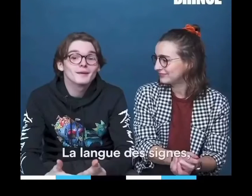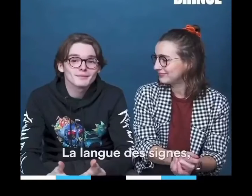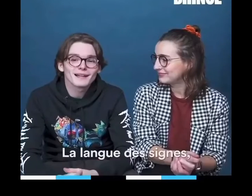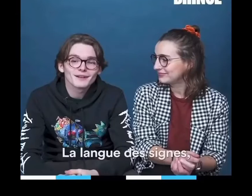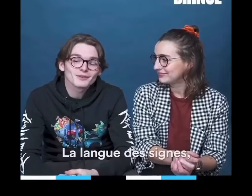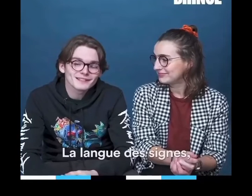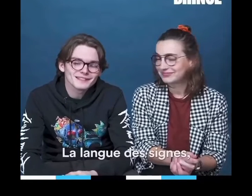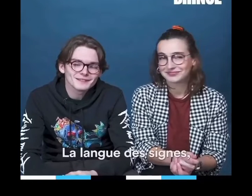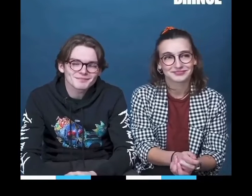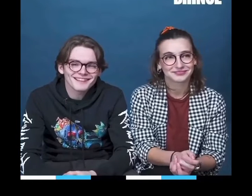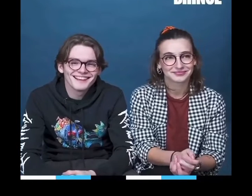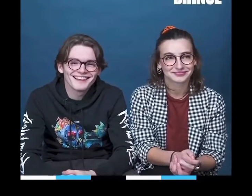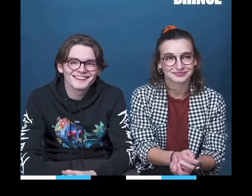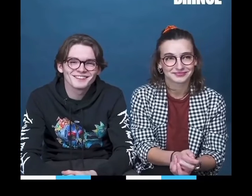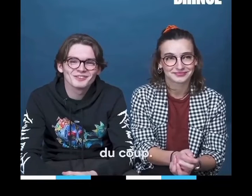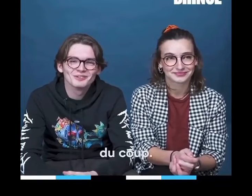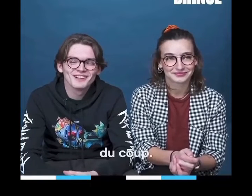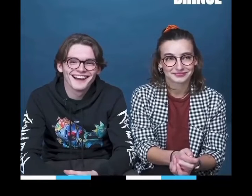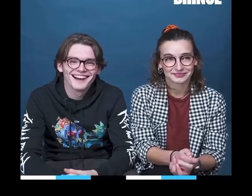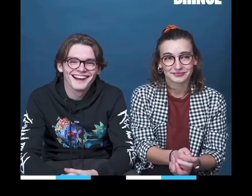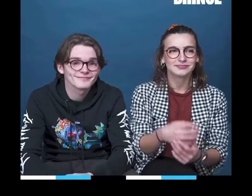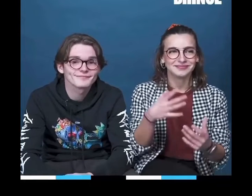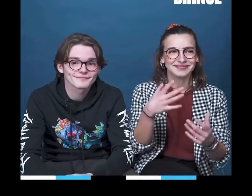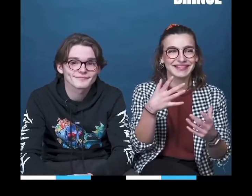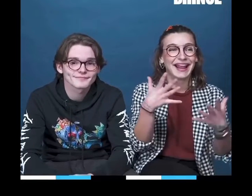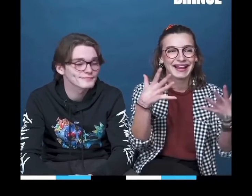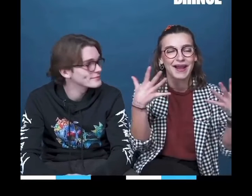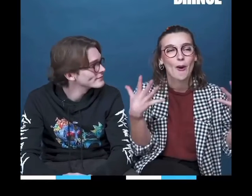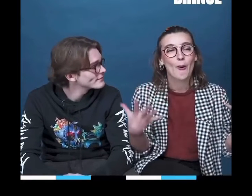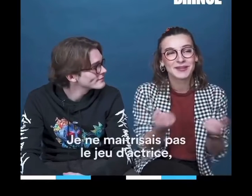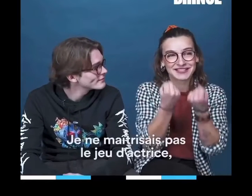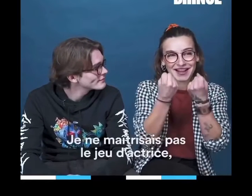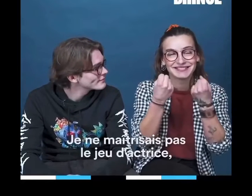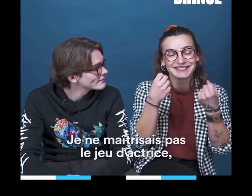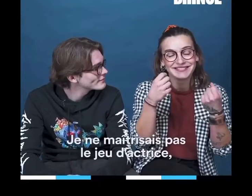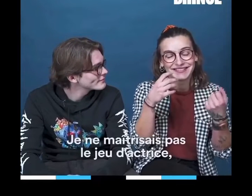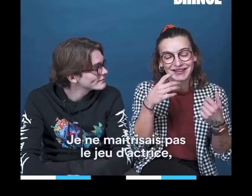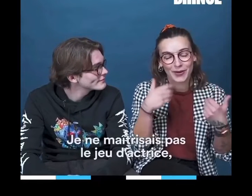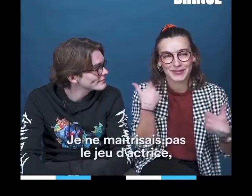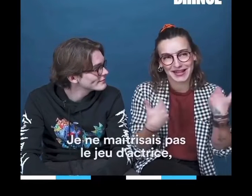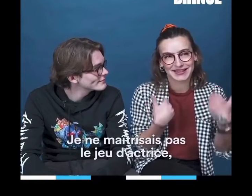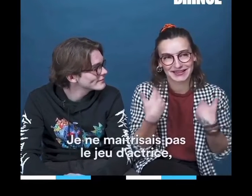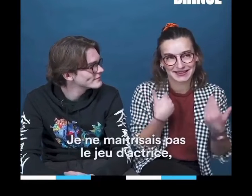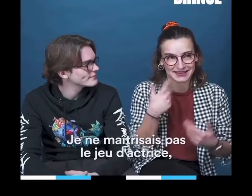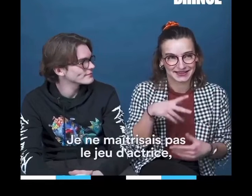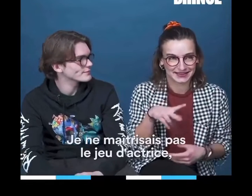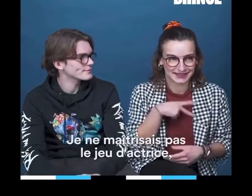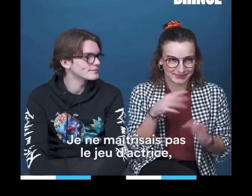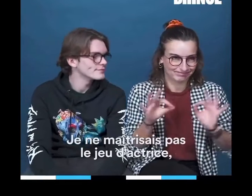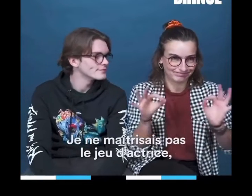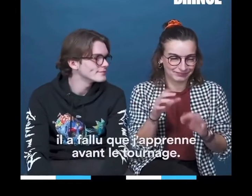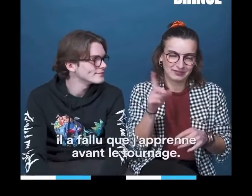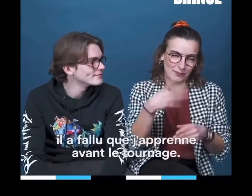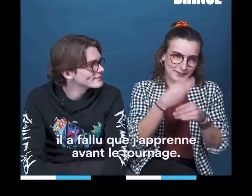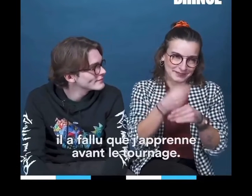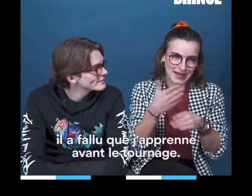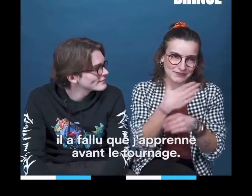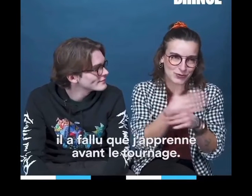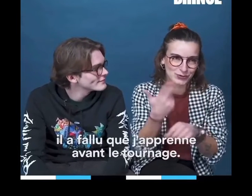La langue des signes, du coup. Je ne maîtrisais pas le jeu d'actrice, il a fallu que j'apprenne avant le